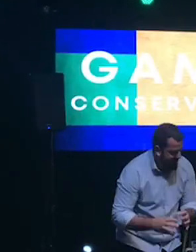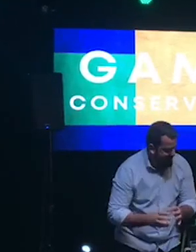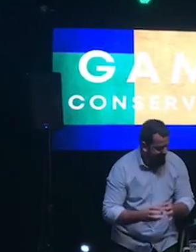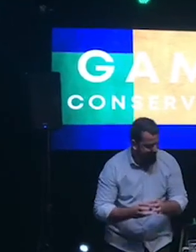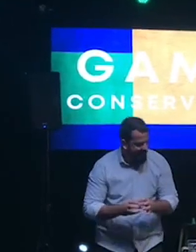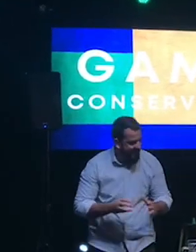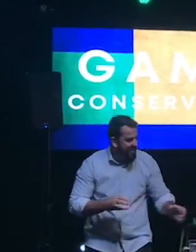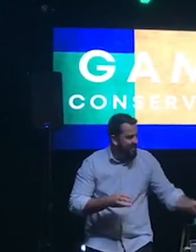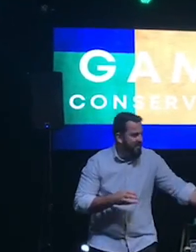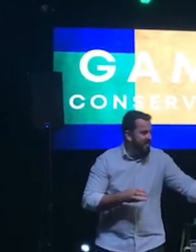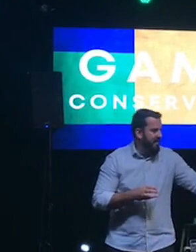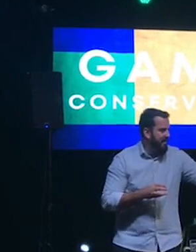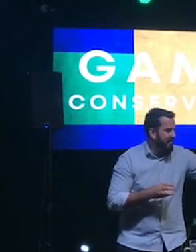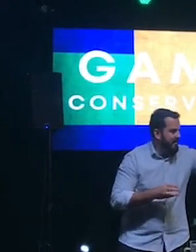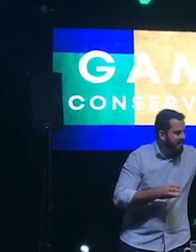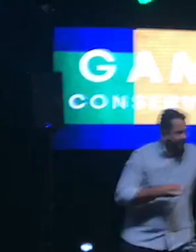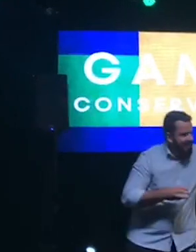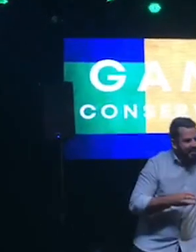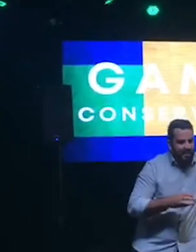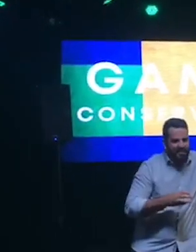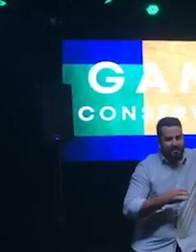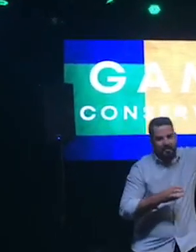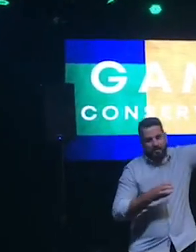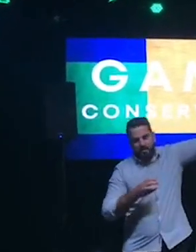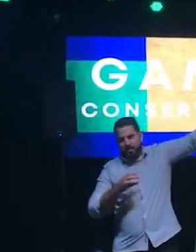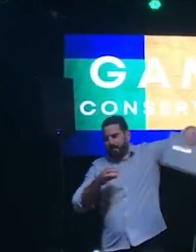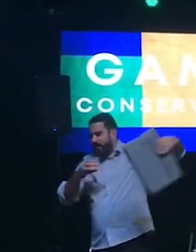Tá bom. Seu computador.